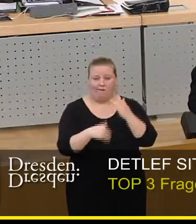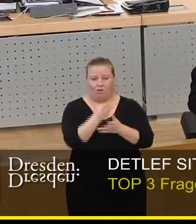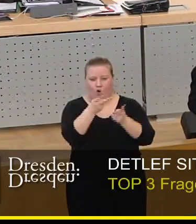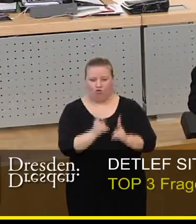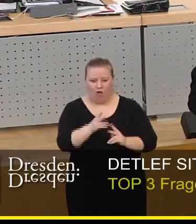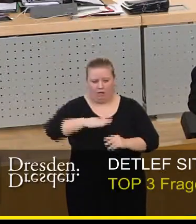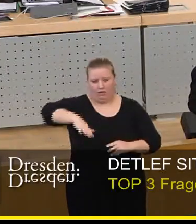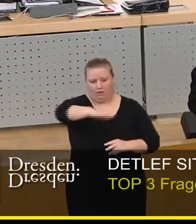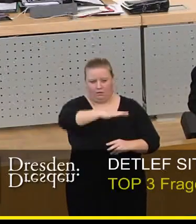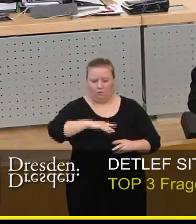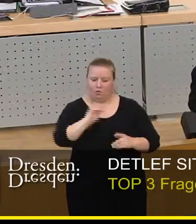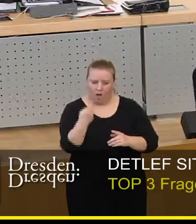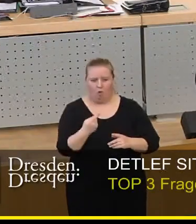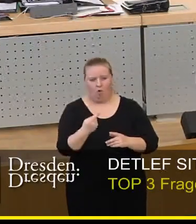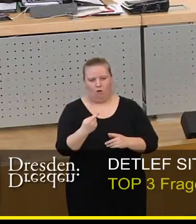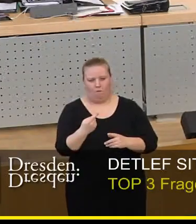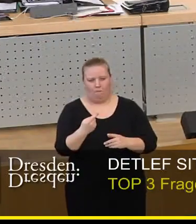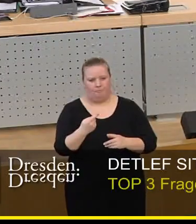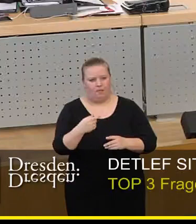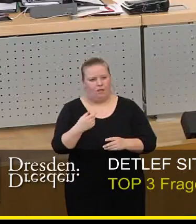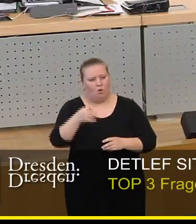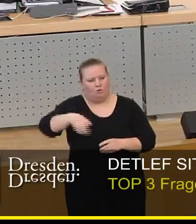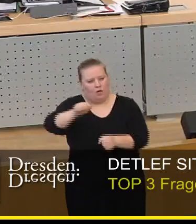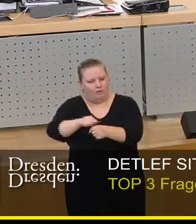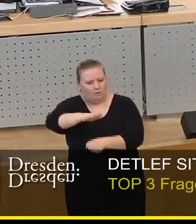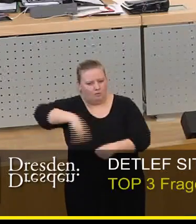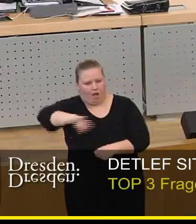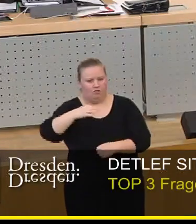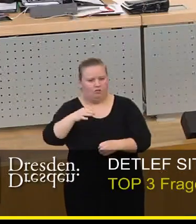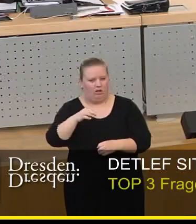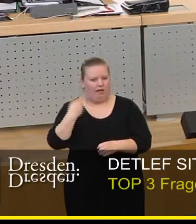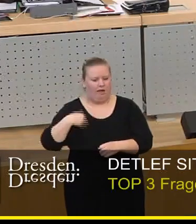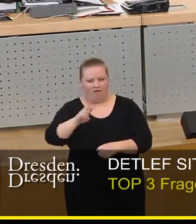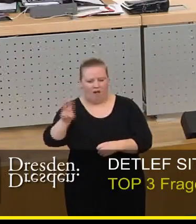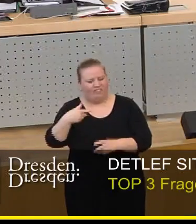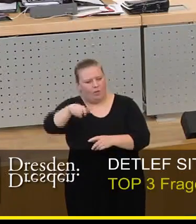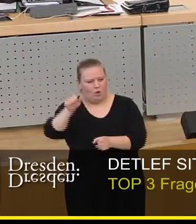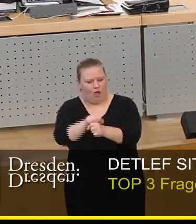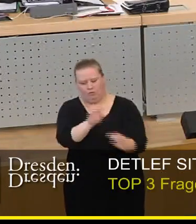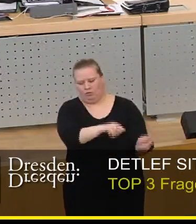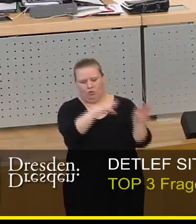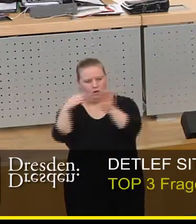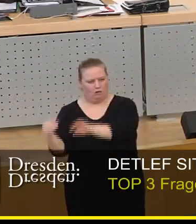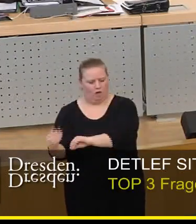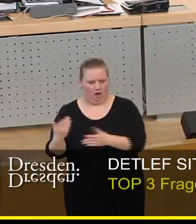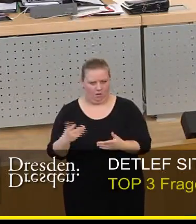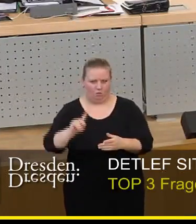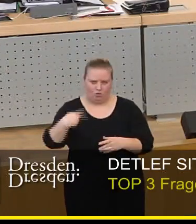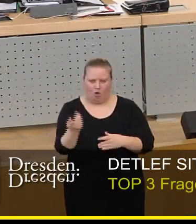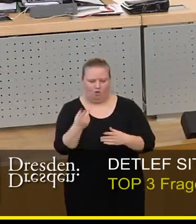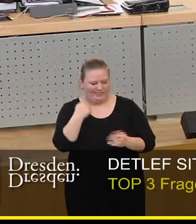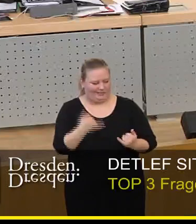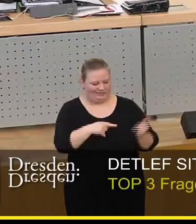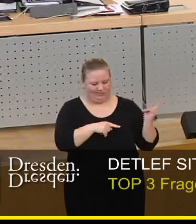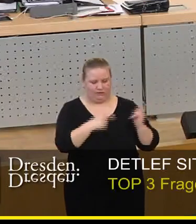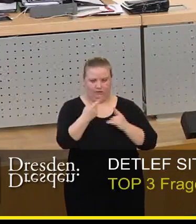Neustadtkümmerer vorgesehen wird, unmittelbar in den Ortsamtsbereich zu Herrn Barthalt umgesetzt und nicht ins Bürgeramt, sodass es da Abweichungen gibt, die